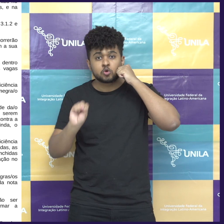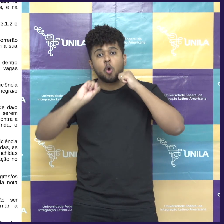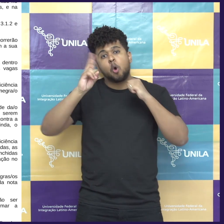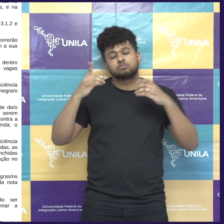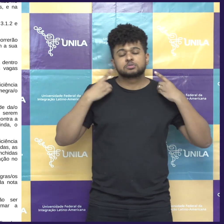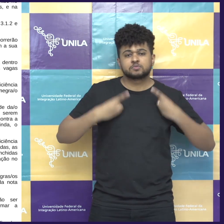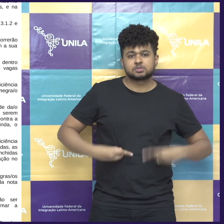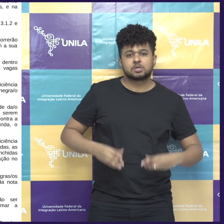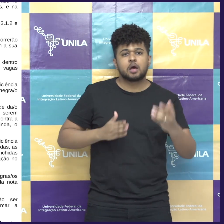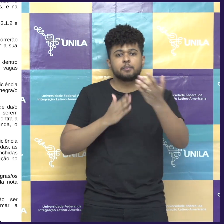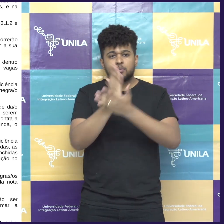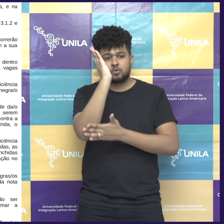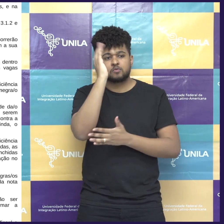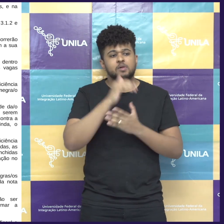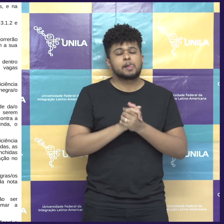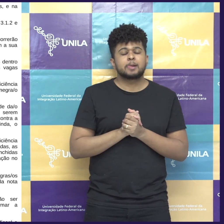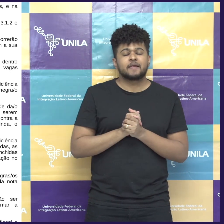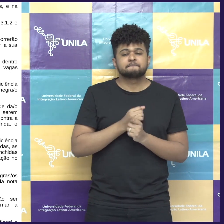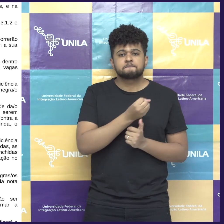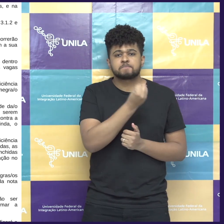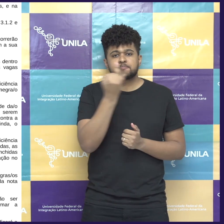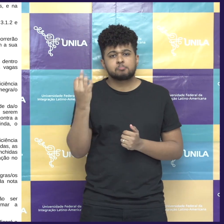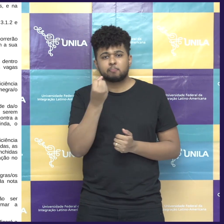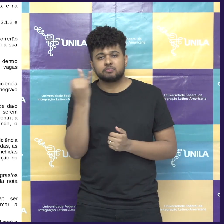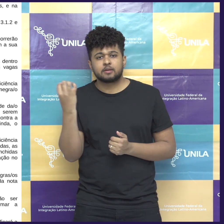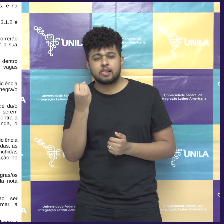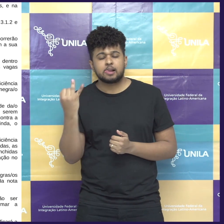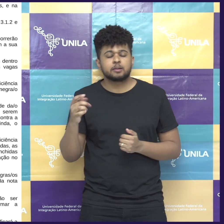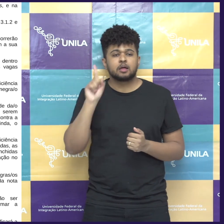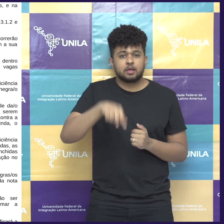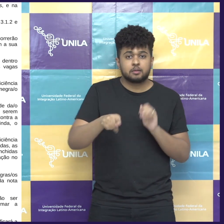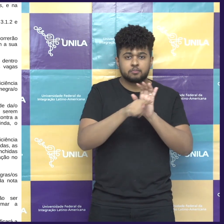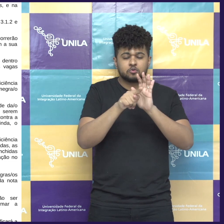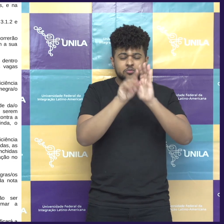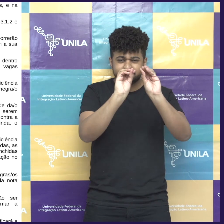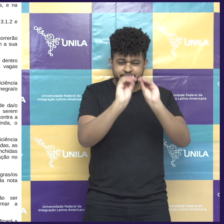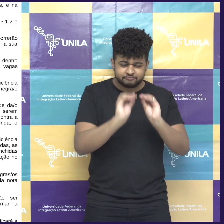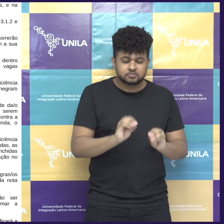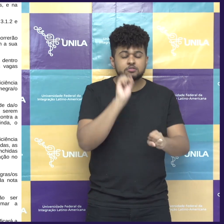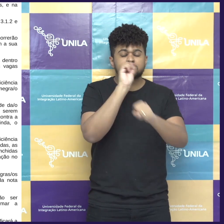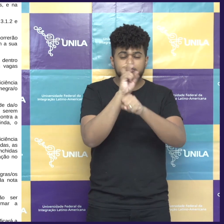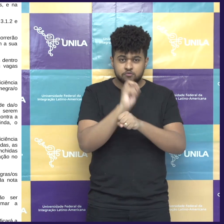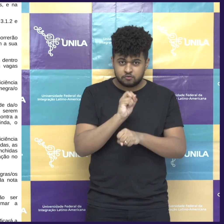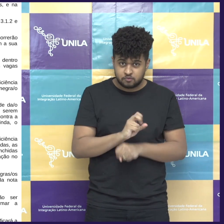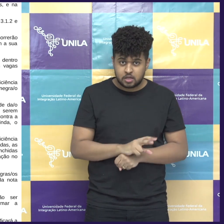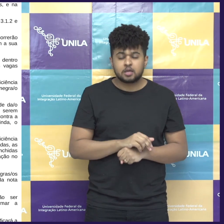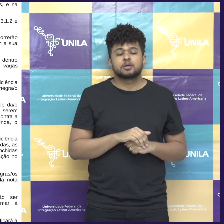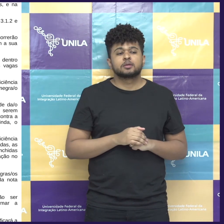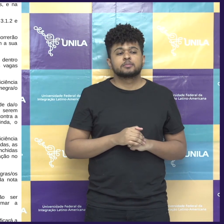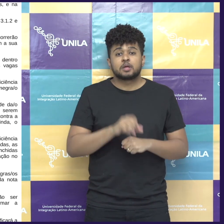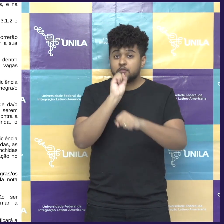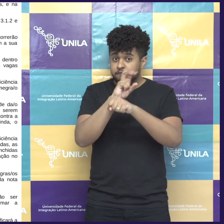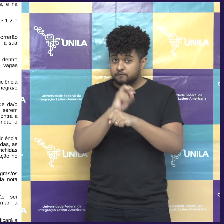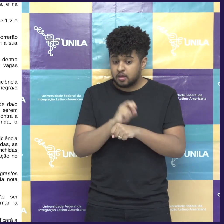deficiência aprovados em número suficiente para que sejam ocupadas as vagas reservadas, as